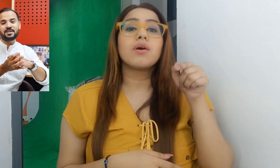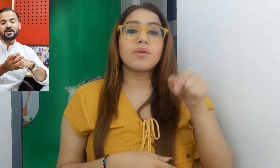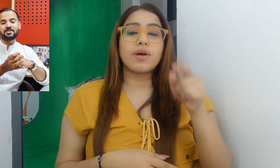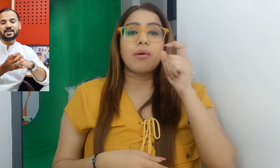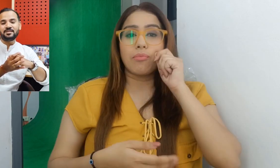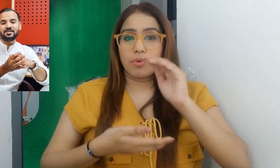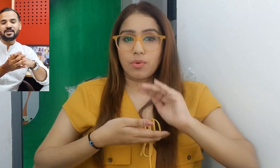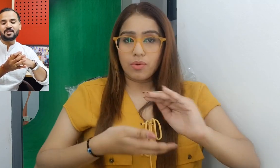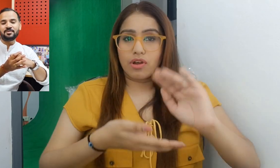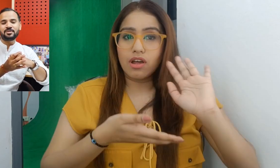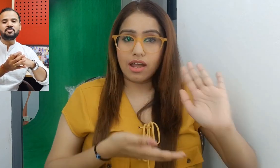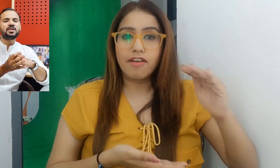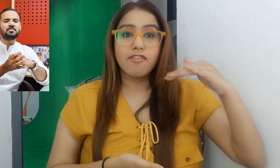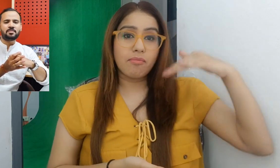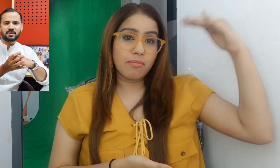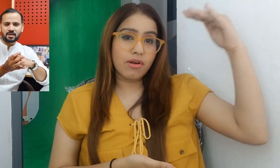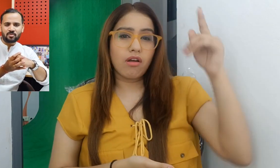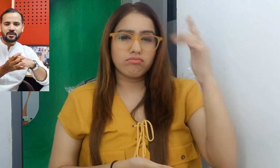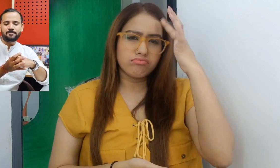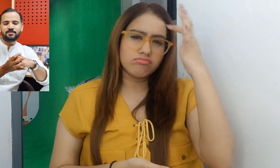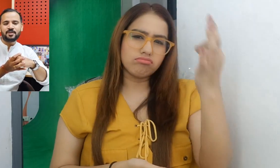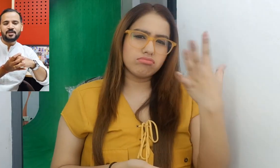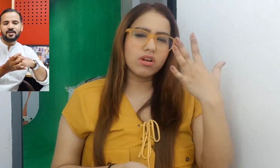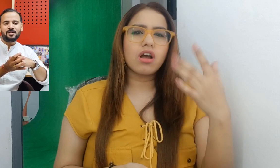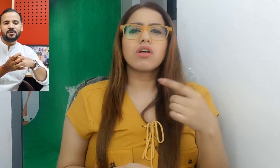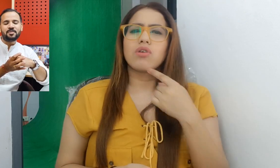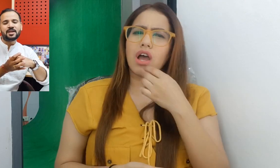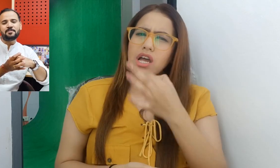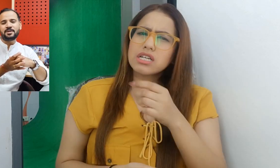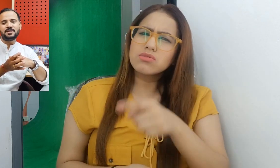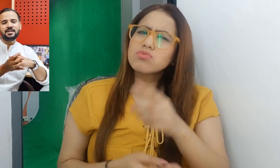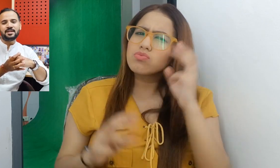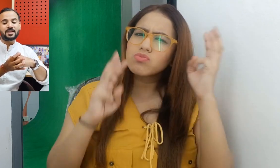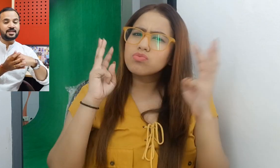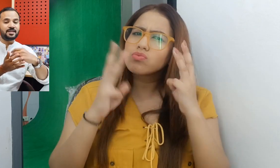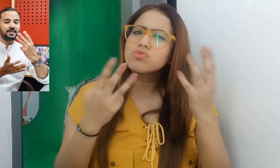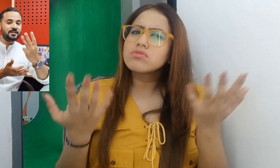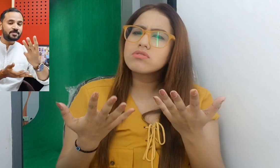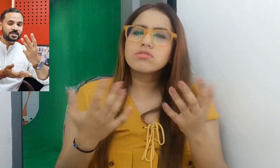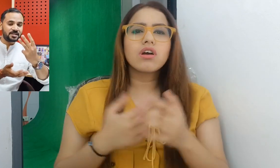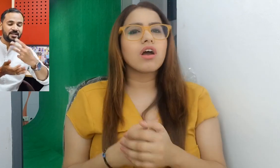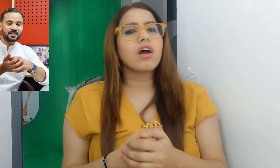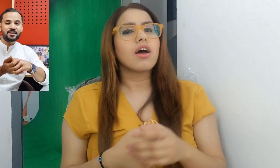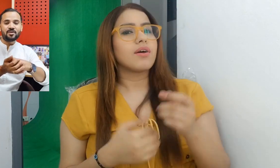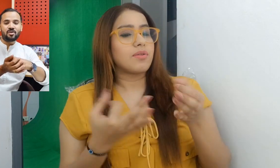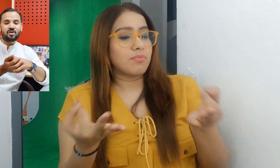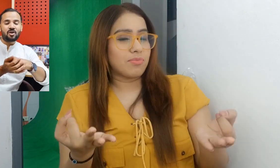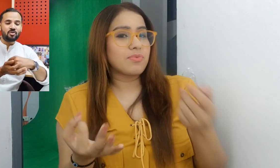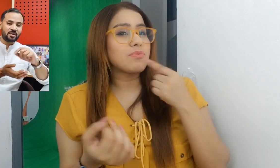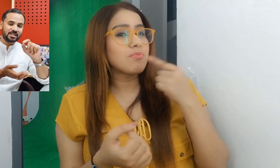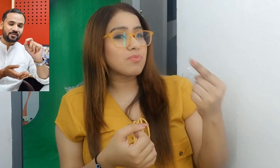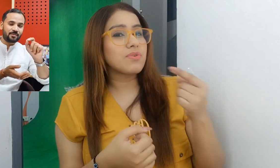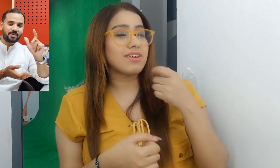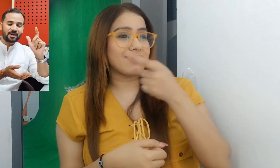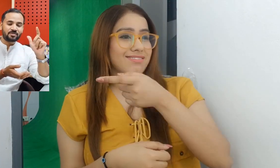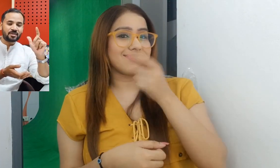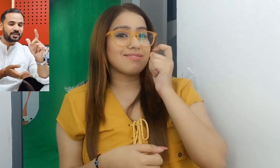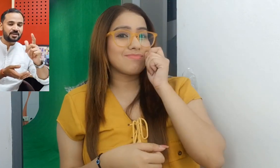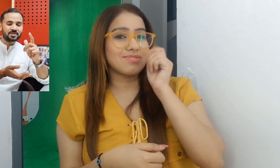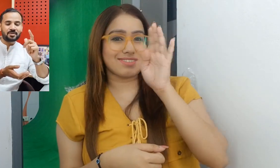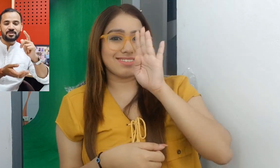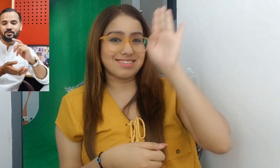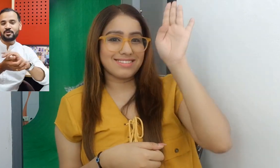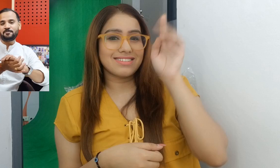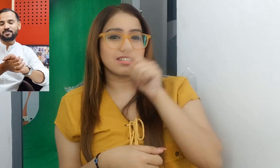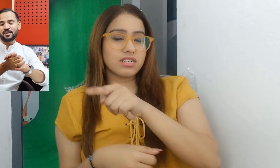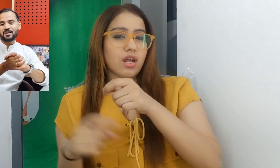उसने समझ लिया कि पिताजी चिंता में। उसने पूछा कि पापा क्या हुआ। तो बताया पंडित जी ने कि राजा ने 3 प्रश्न किए हैं और उनका जवाब मांगा। उसको लगता